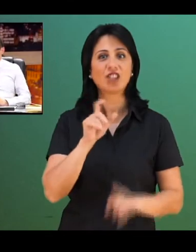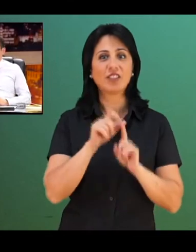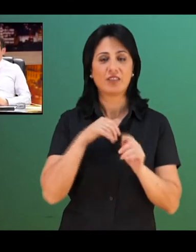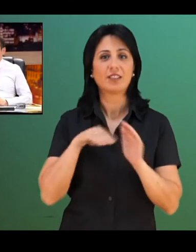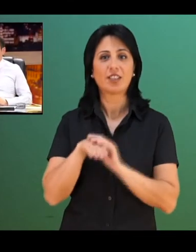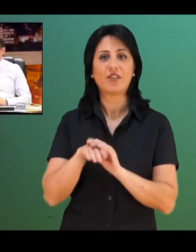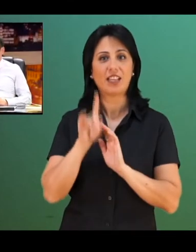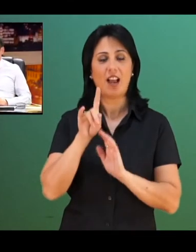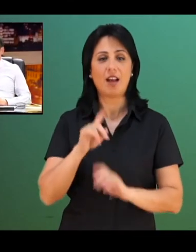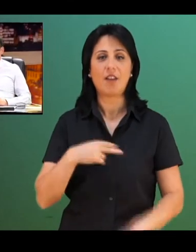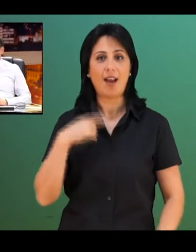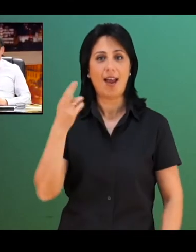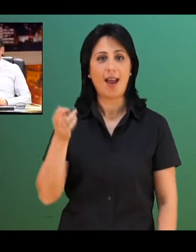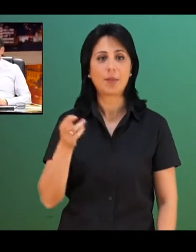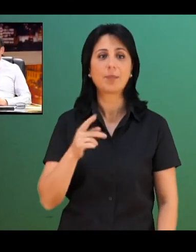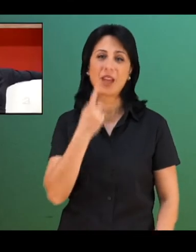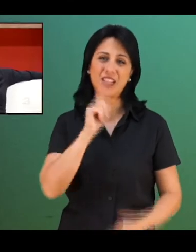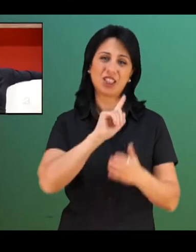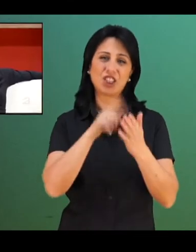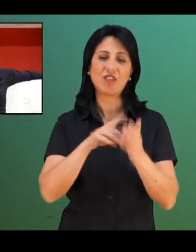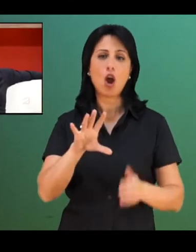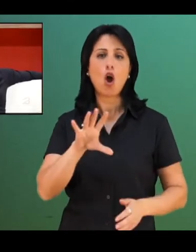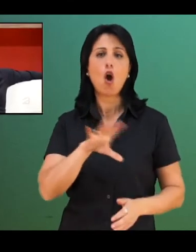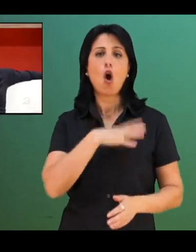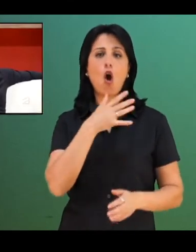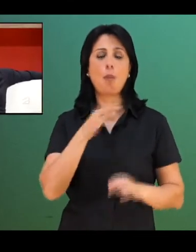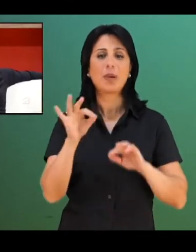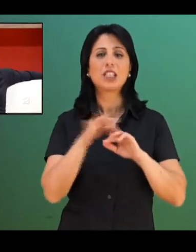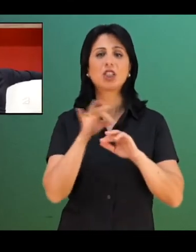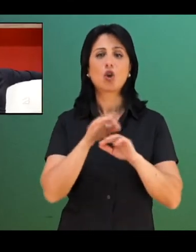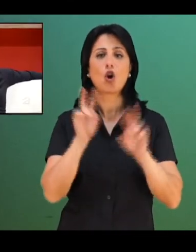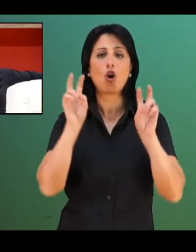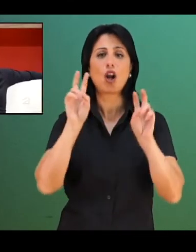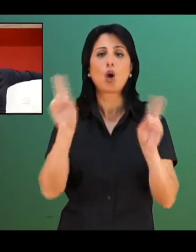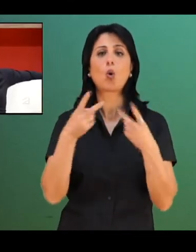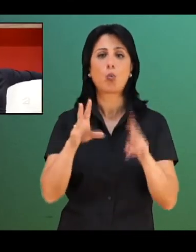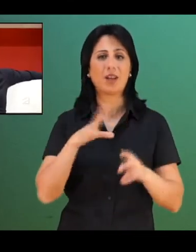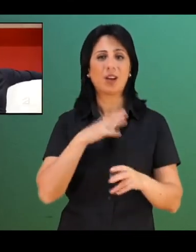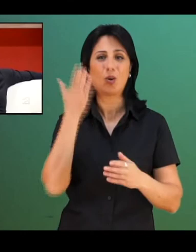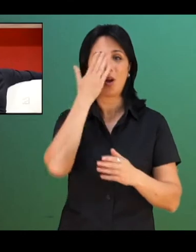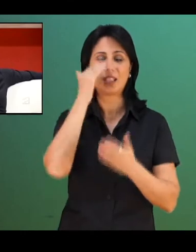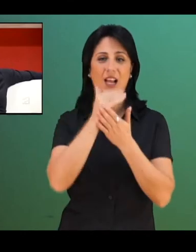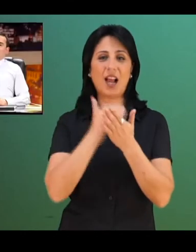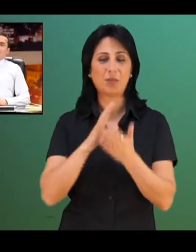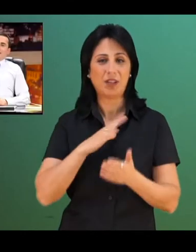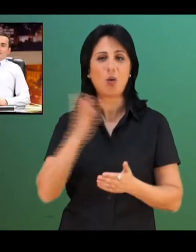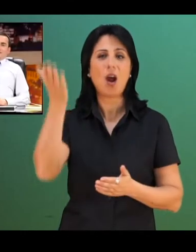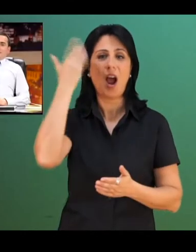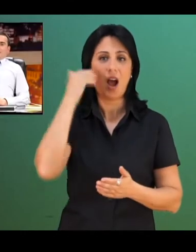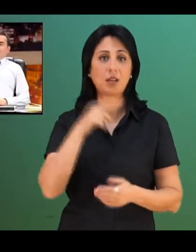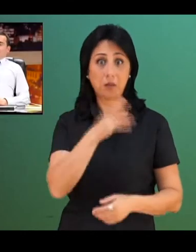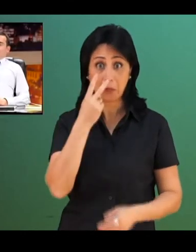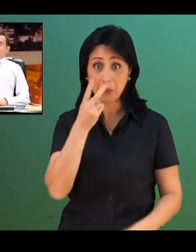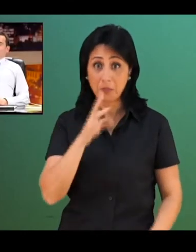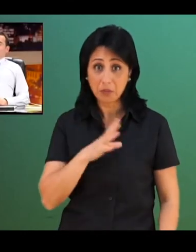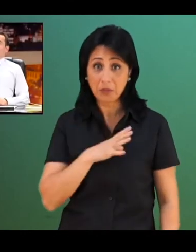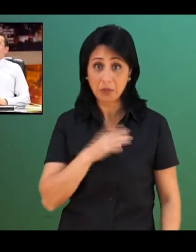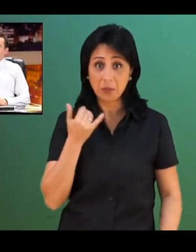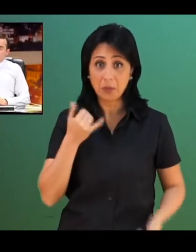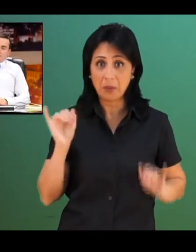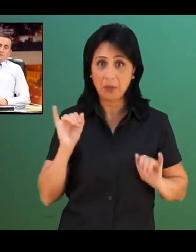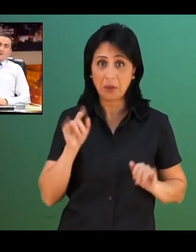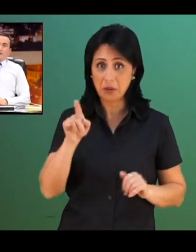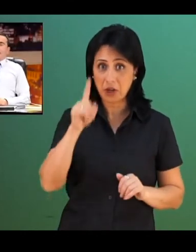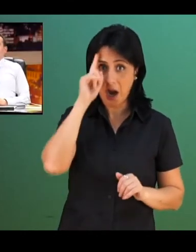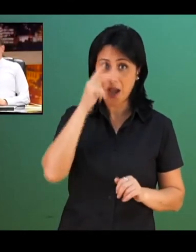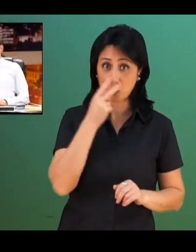კლუბი იყო ერთ-ერთი კიდე საინტერესო გადაცემა შენი. უყურებდი? კი, უყურებდი ხოლმე. რატო უყურებდი? იმიტომ რაღაც კონკურენტ არხს რატო უყურებდი?